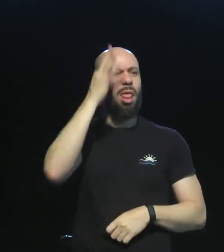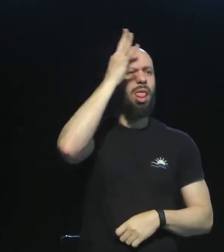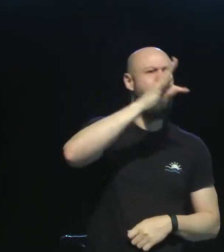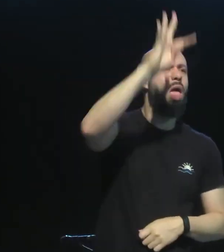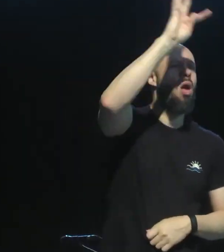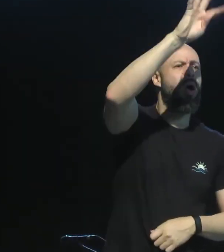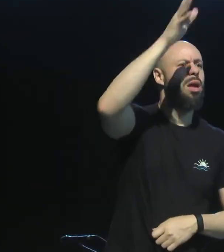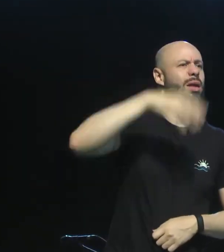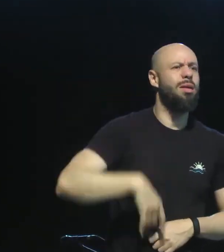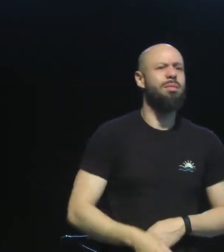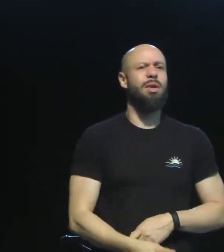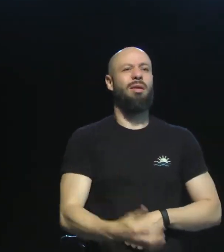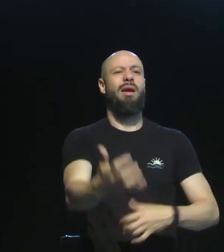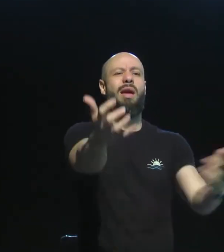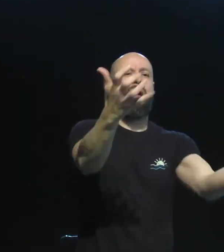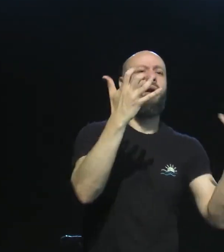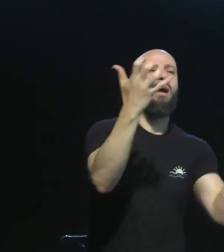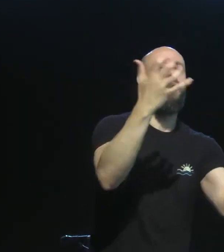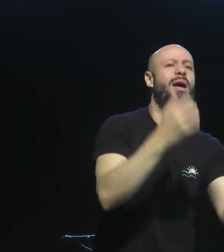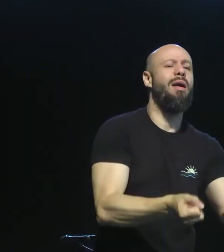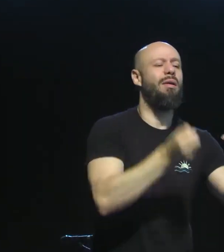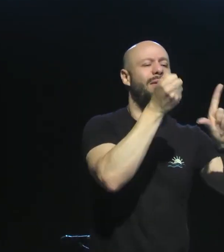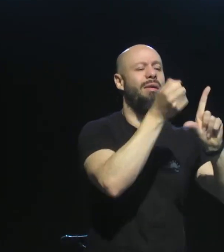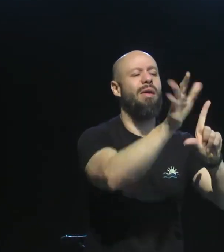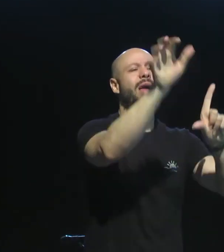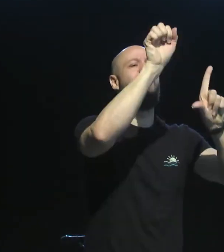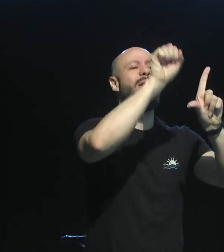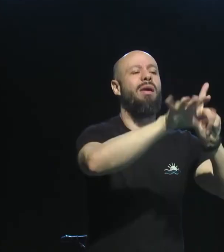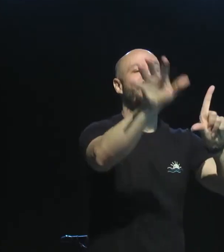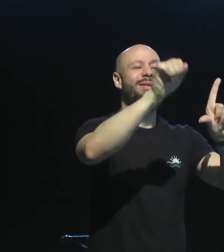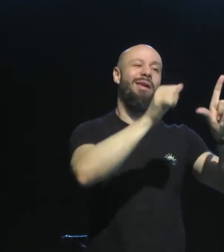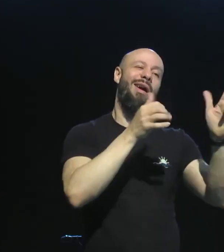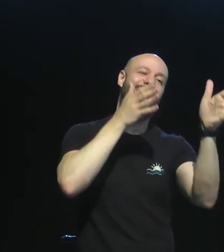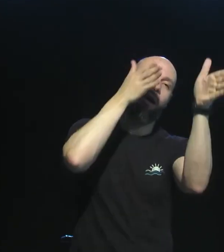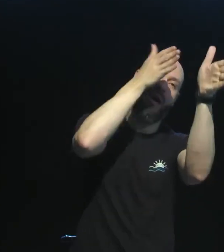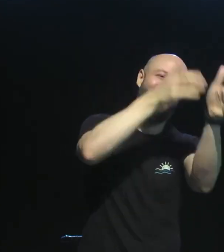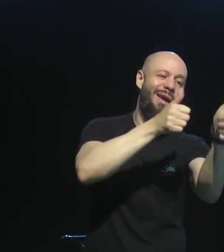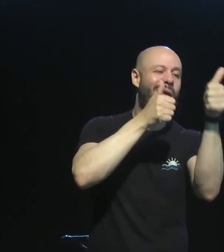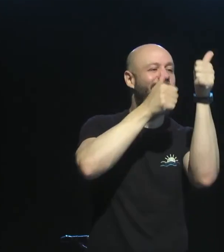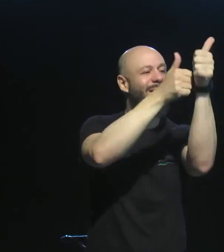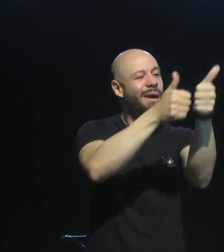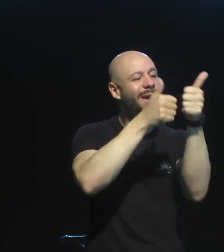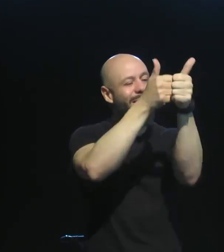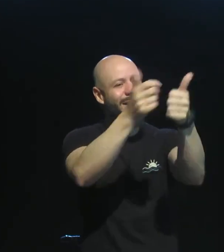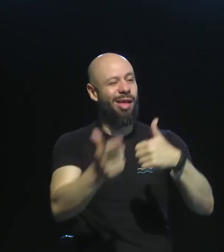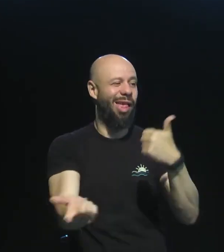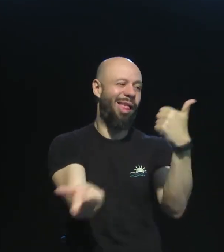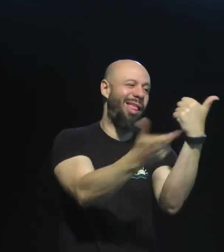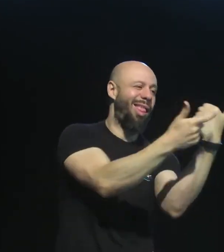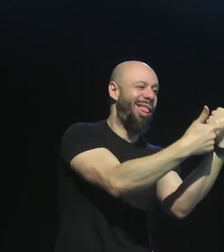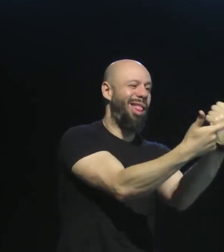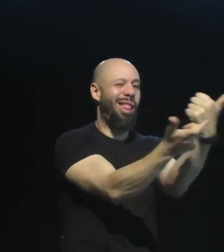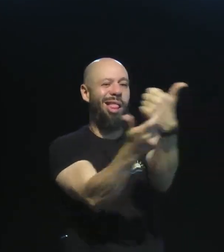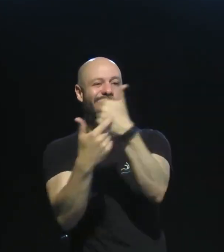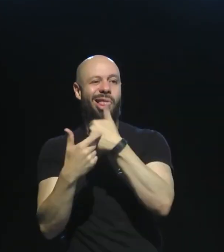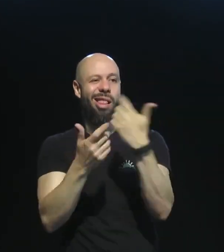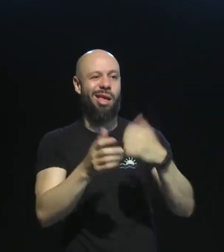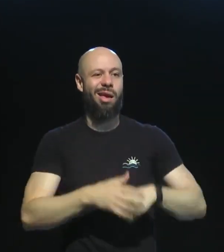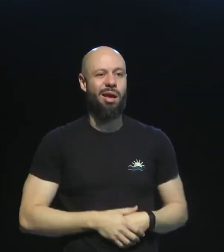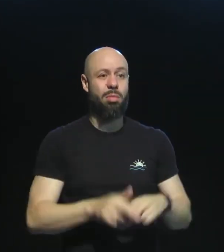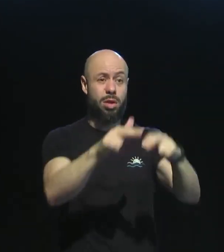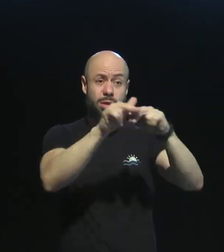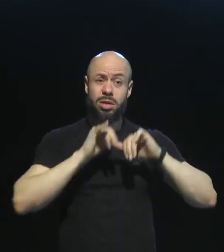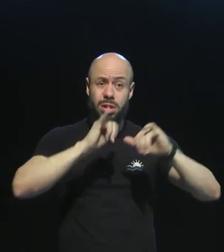em influenciadores e em tantas outras coisas. É isso que Paulo está dizendo. Por isso eu quero que você perceba